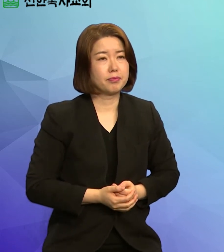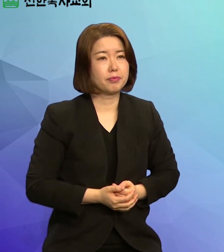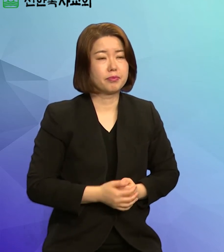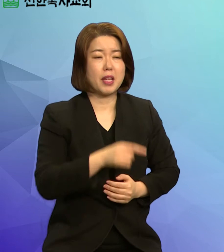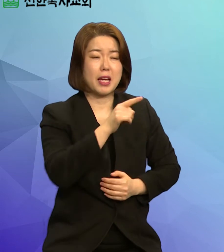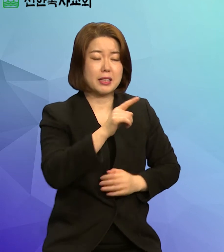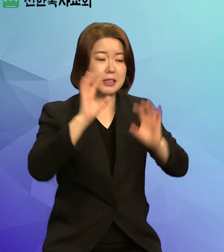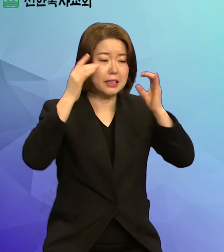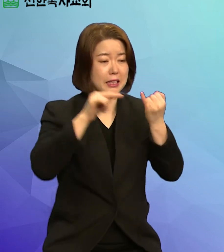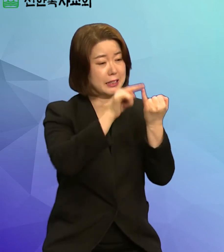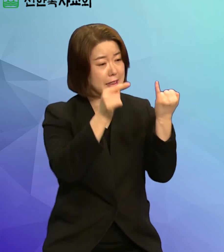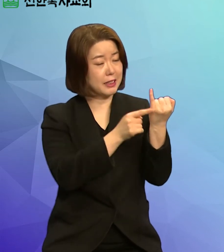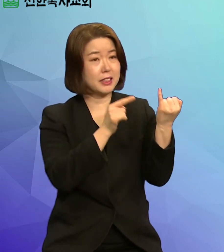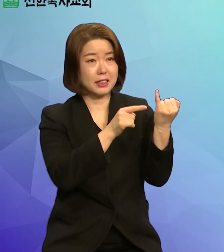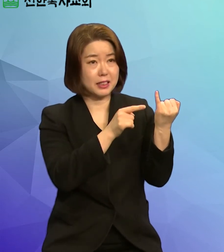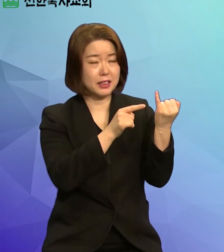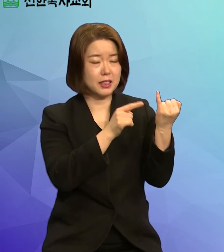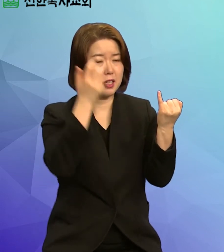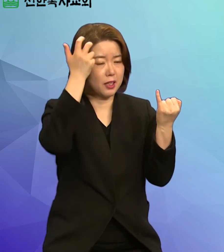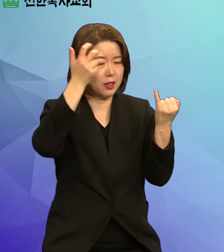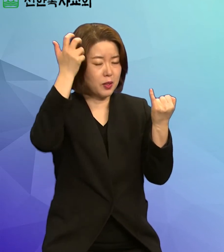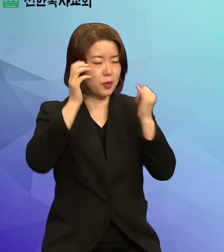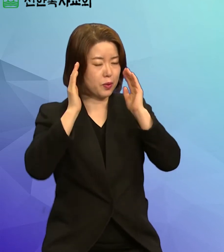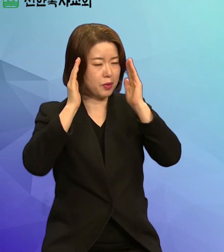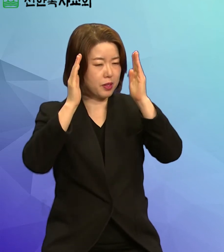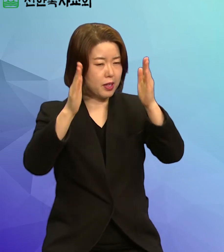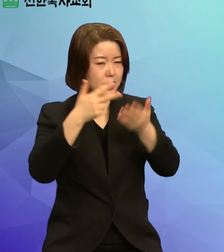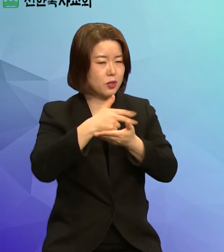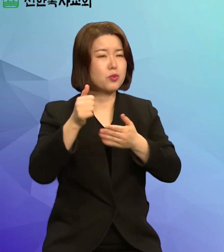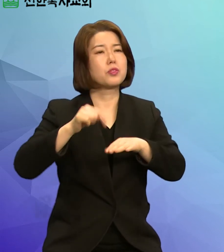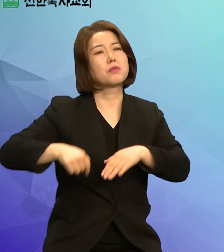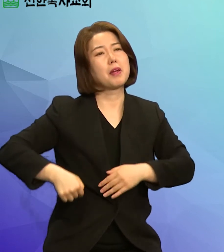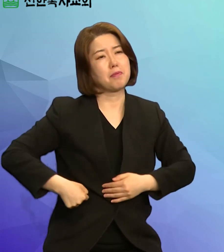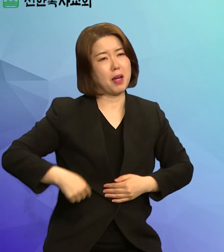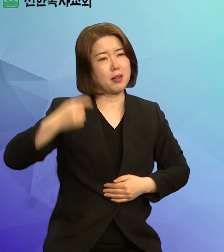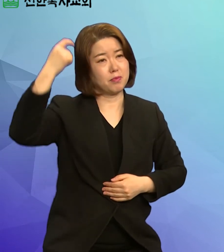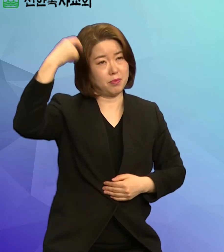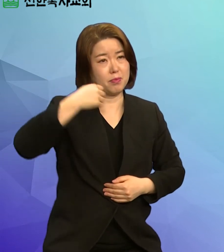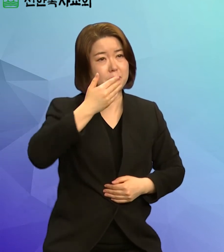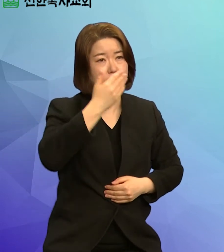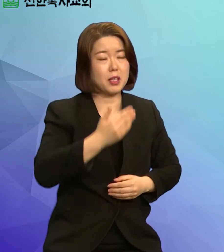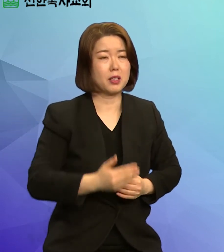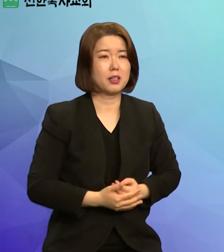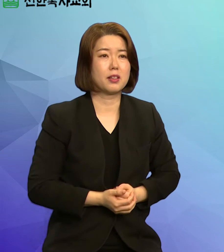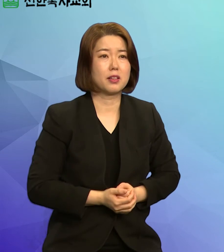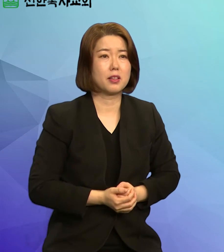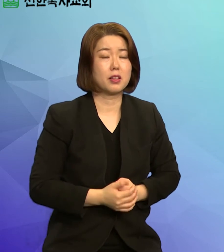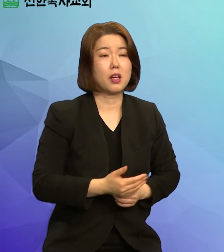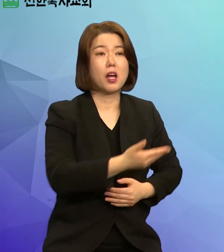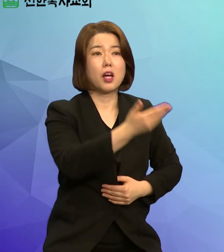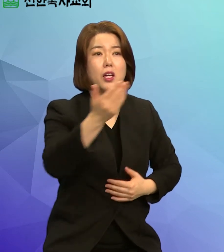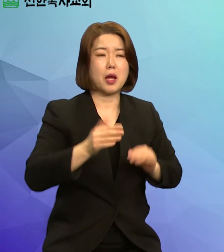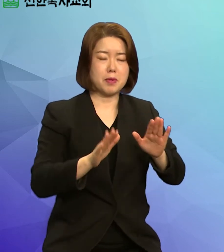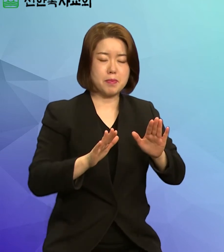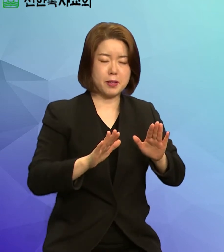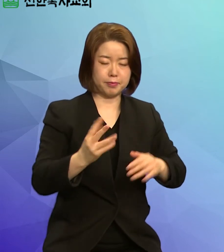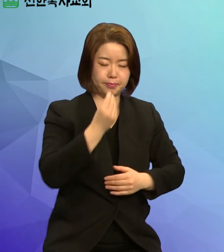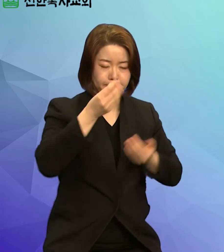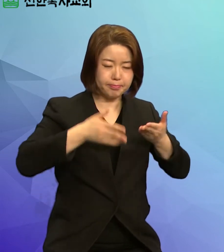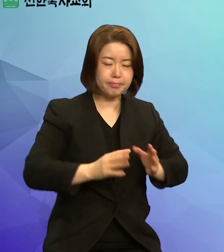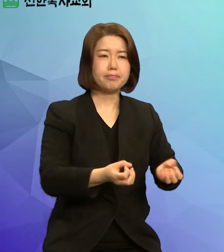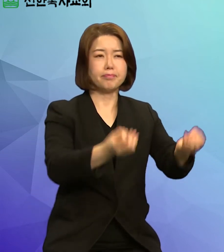그 태아의 영혼을 향한 주님의 마음이 느껴집니다. 여러분, 이번